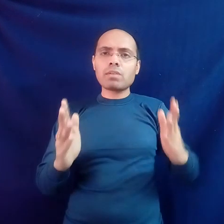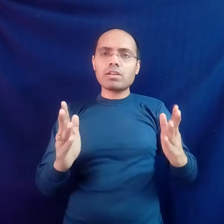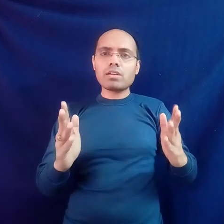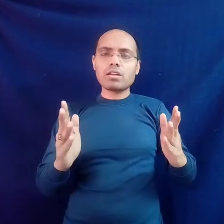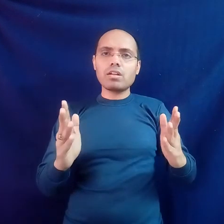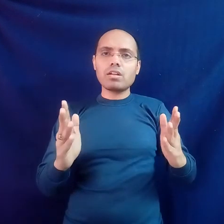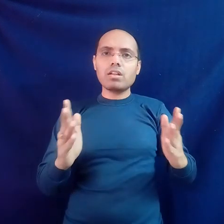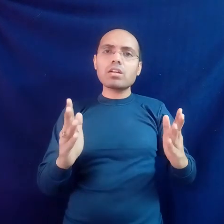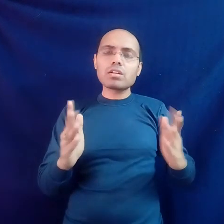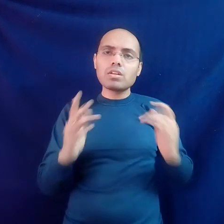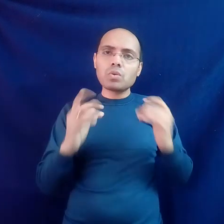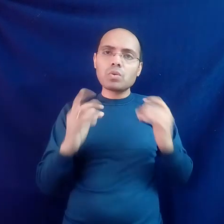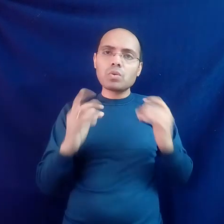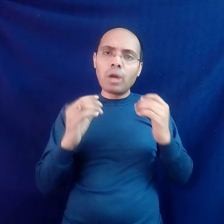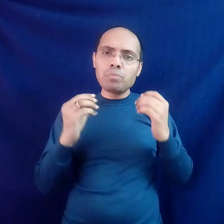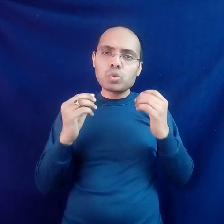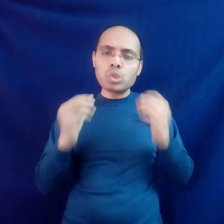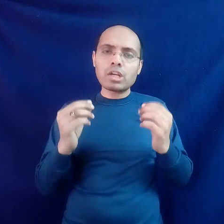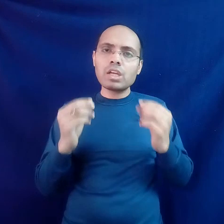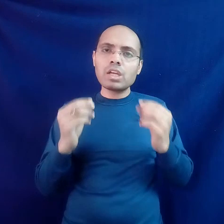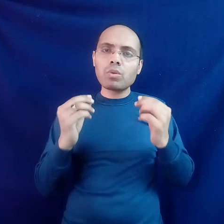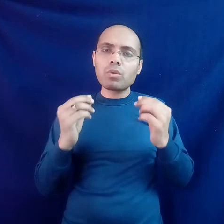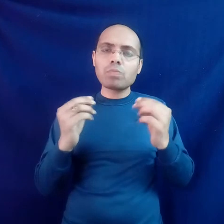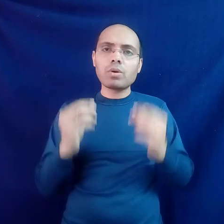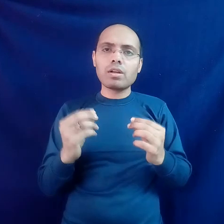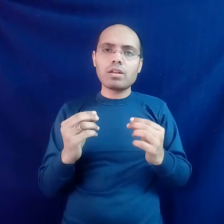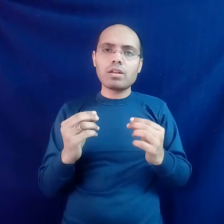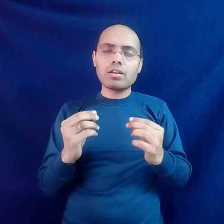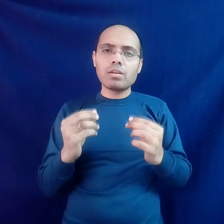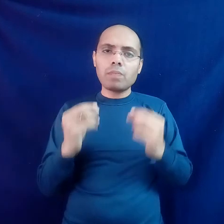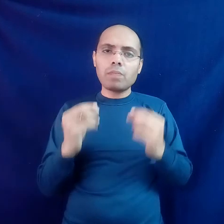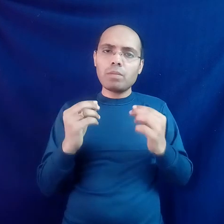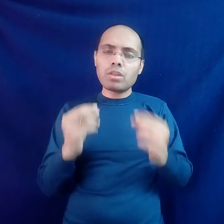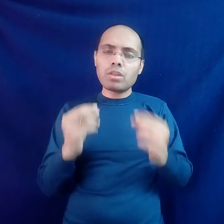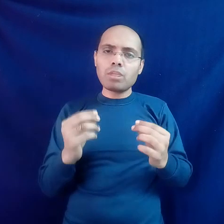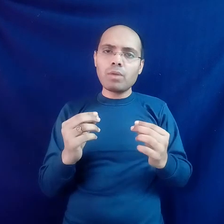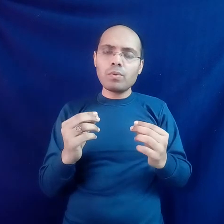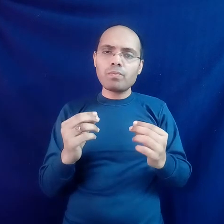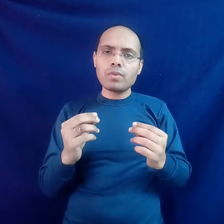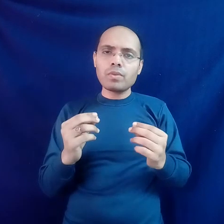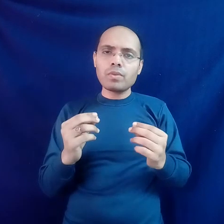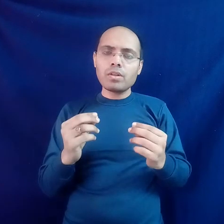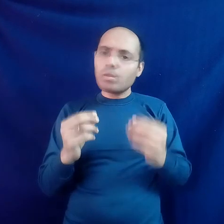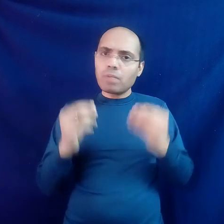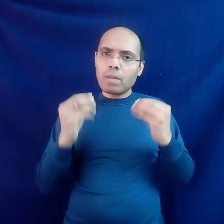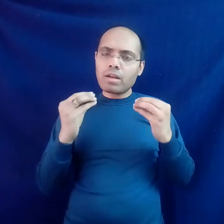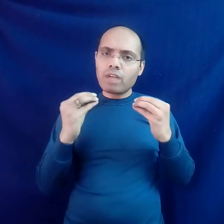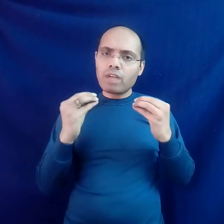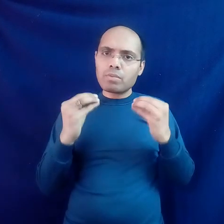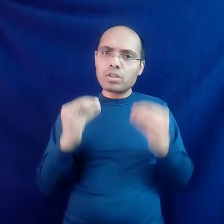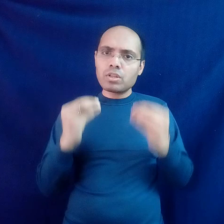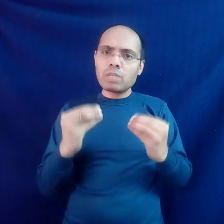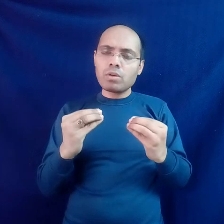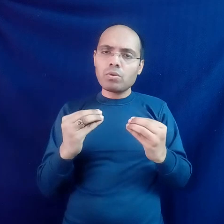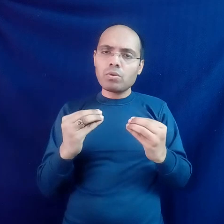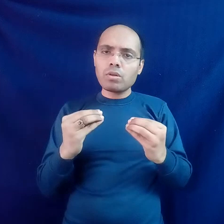हमारी तो हम जो चाहेंगे वो संभव है, भले बिजनेस में हो, भले हमारे कार्य पद्धति में हो,